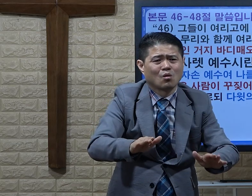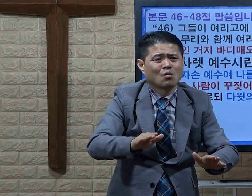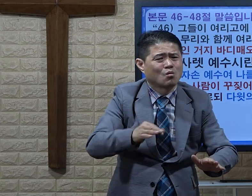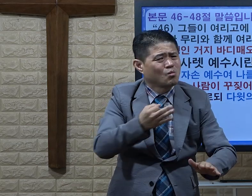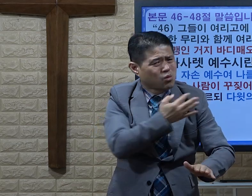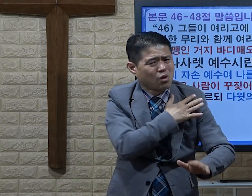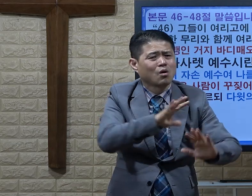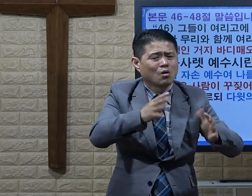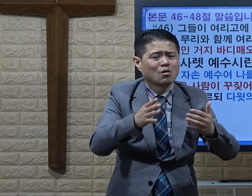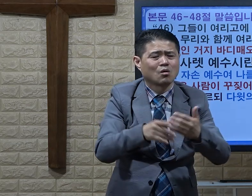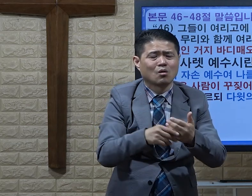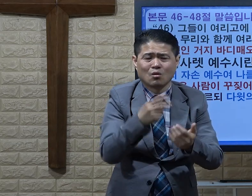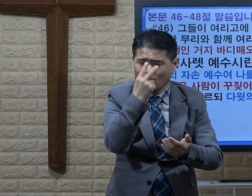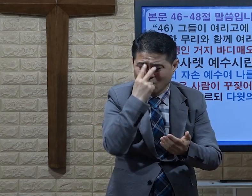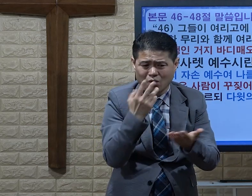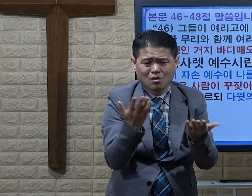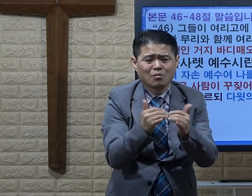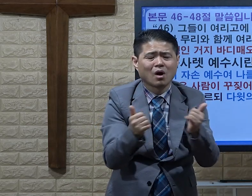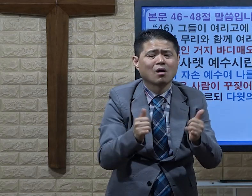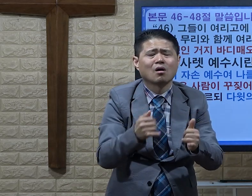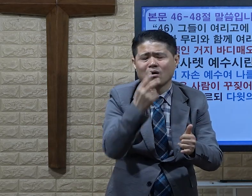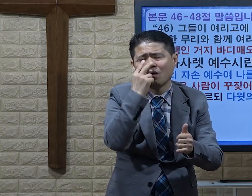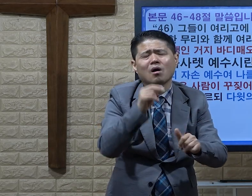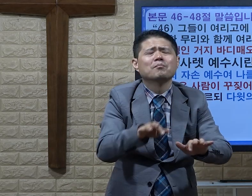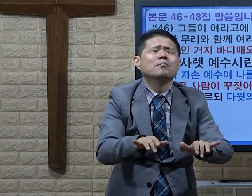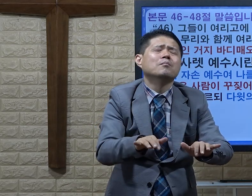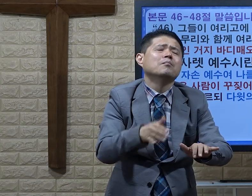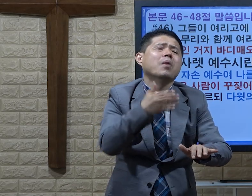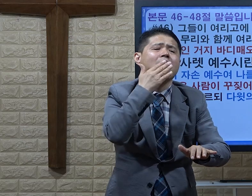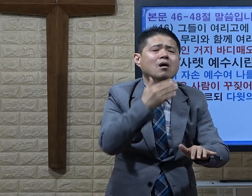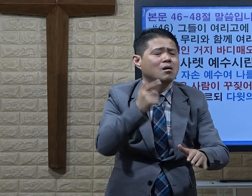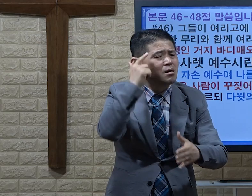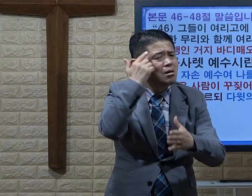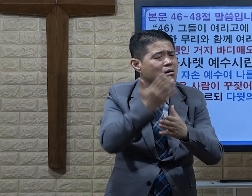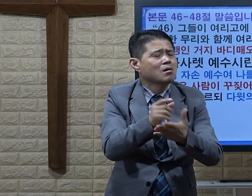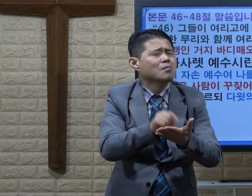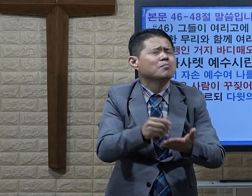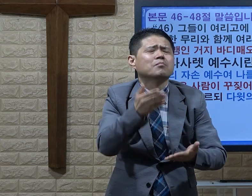그들이 불행했기 때문에 일을 제대로 할 수도 없고